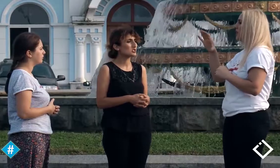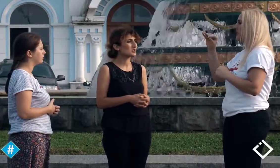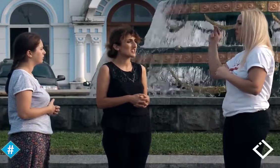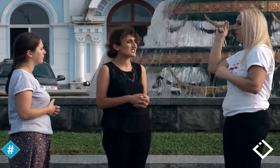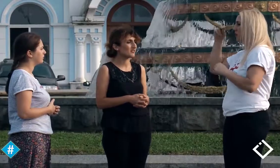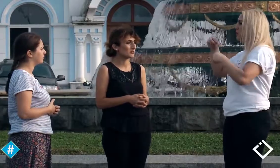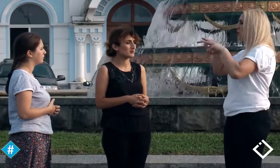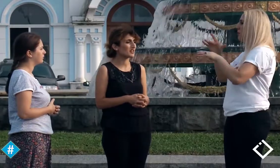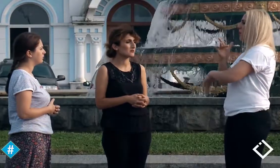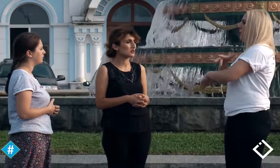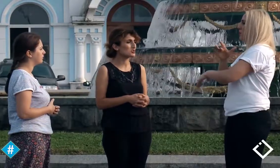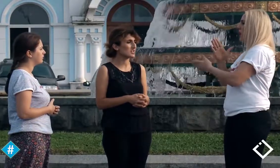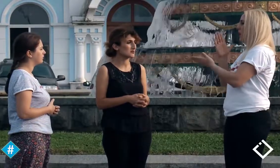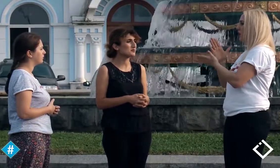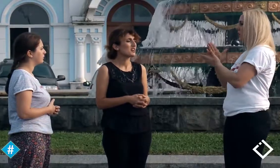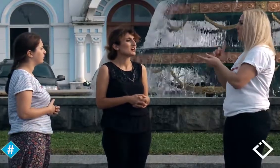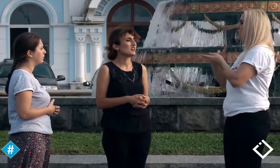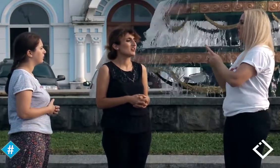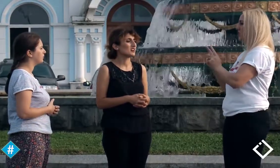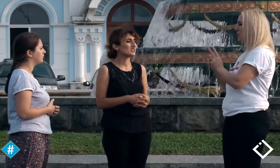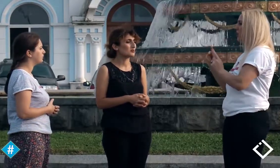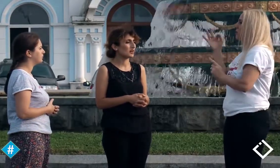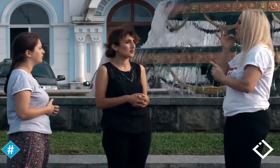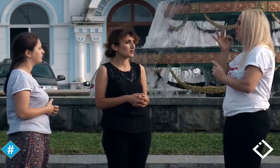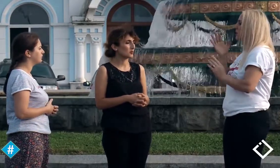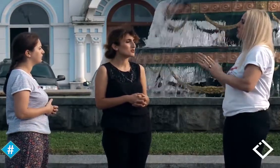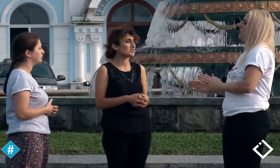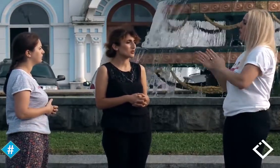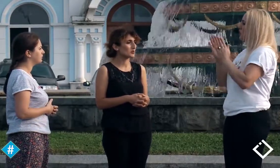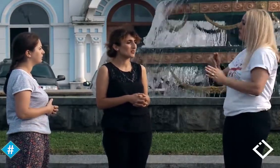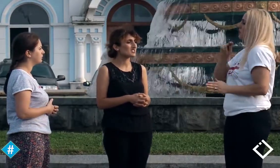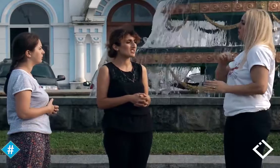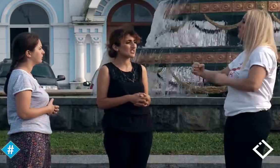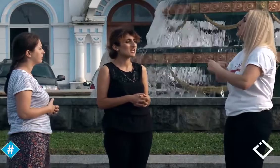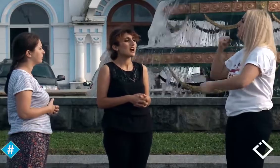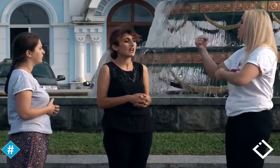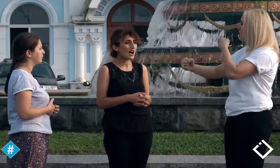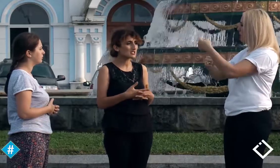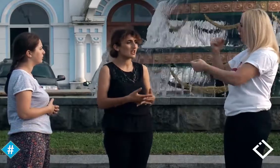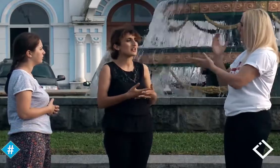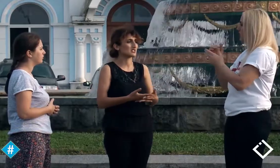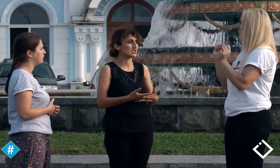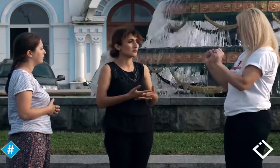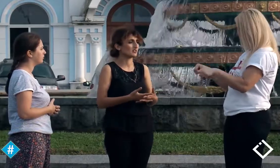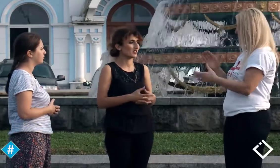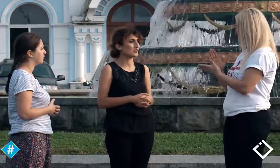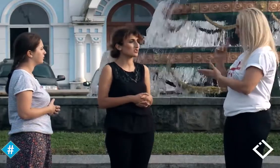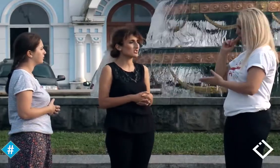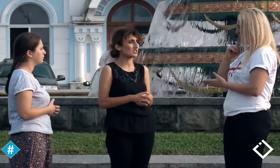პროფესიულ სასწავლებელს, მაგალითად ბათუმში არსებობს ესე პროფესიულ სასწავლებელი ლექსი, სადაც აი არის თარჯიმანი რეალურად და სადაც